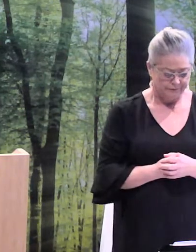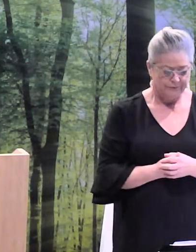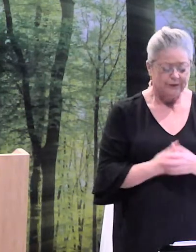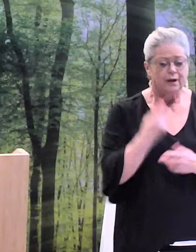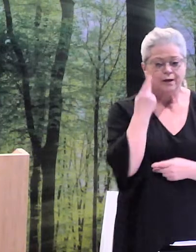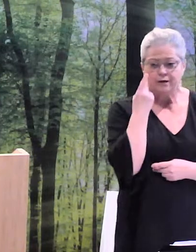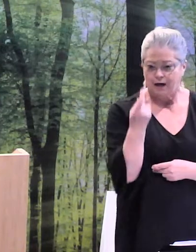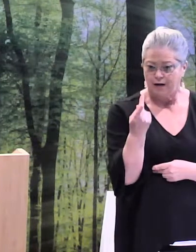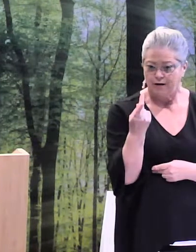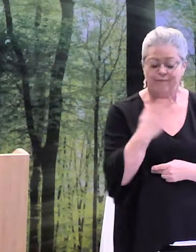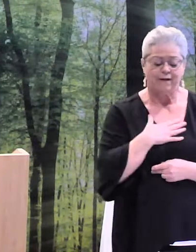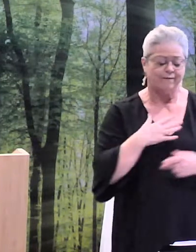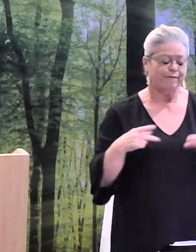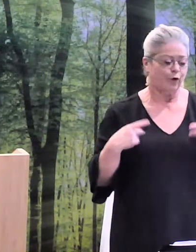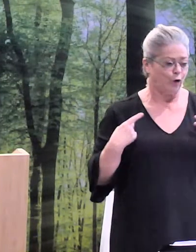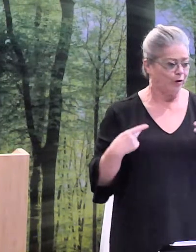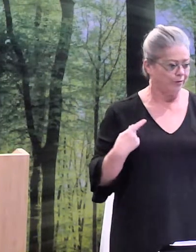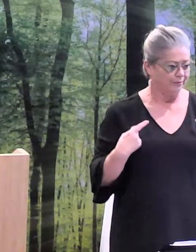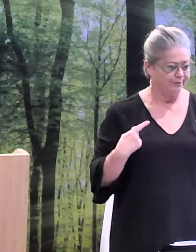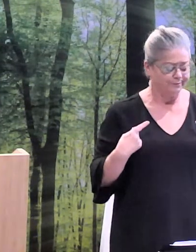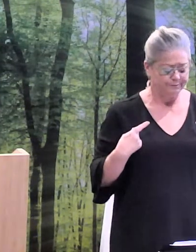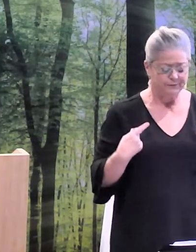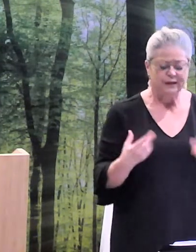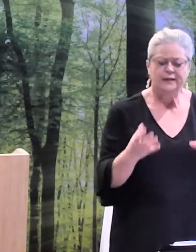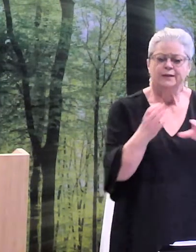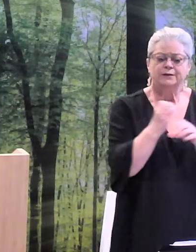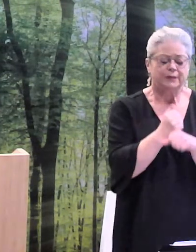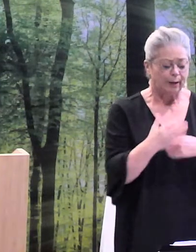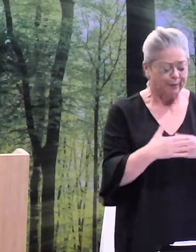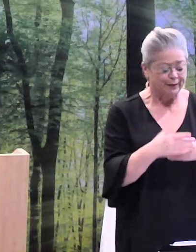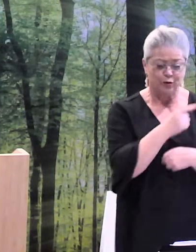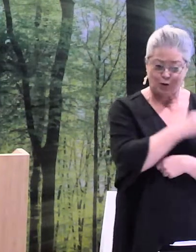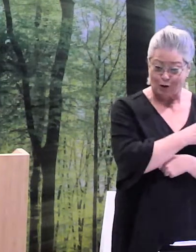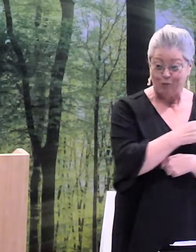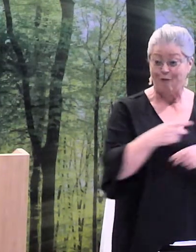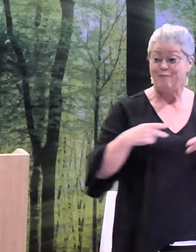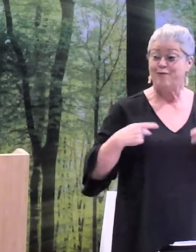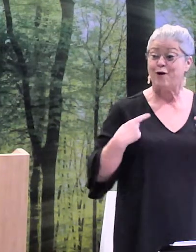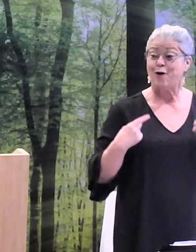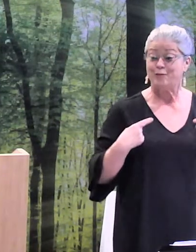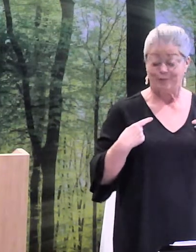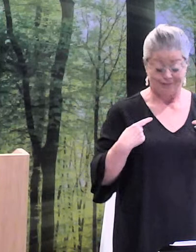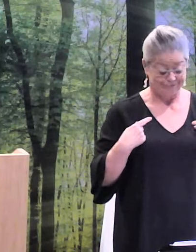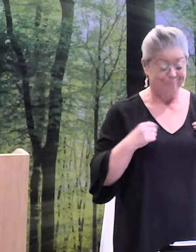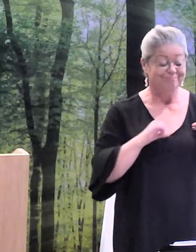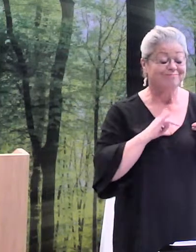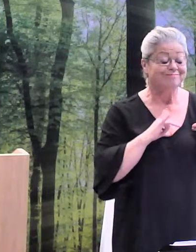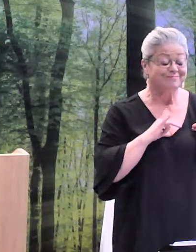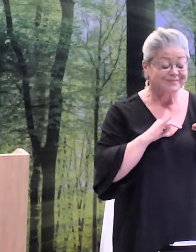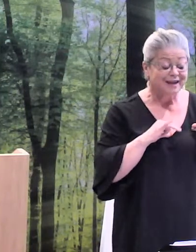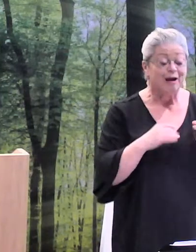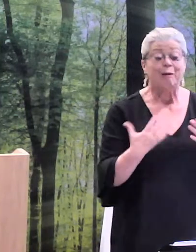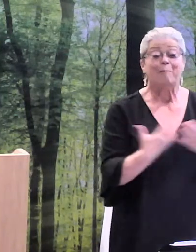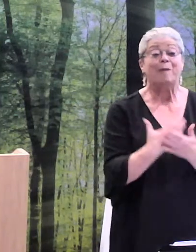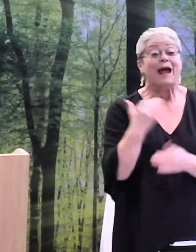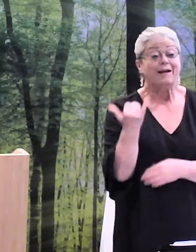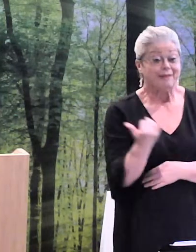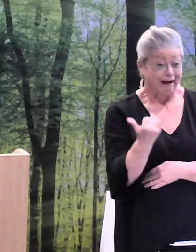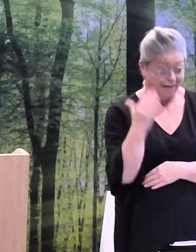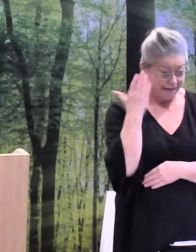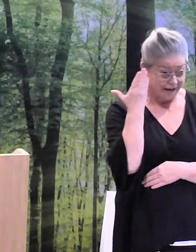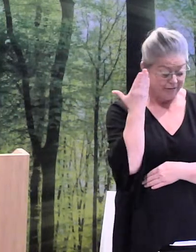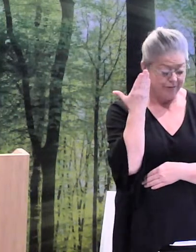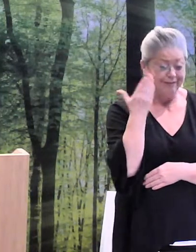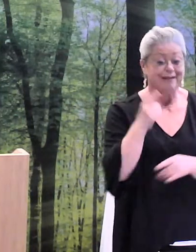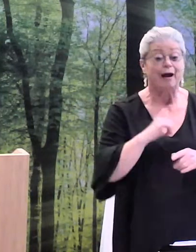Een teken van vreugde. Samen met jou hebben wij vreugde beleefd, Hendrik. Je hebt blije dagen gekend,